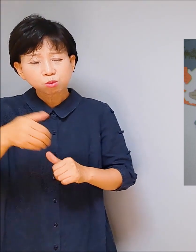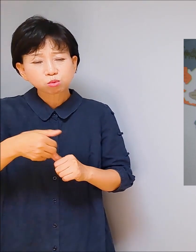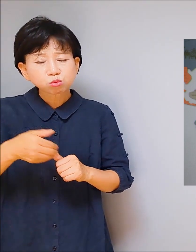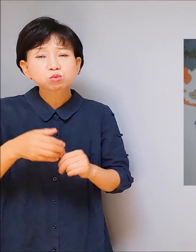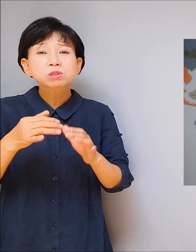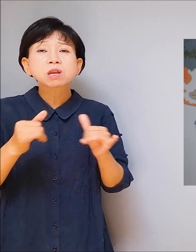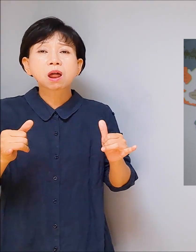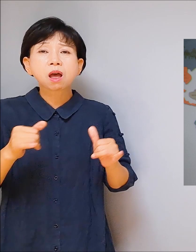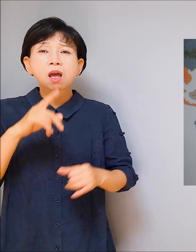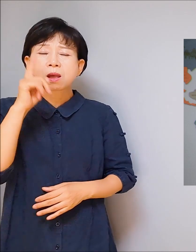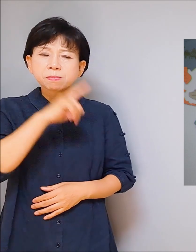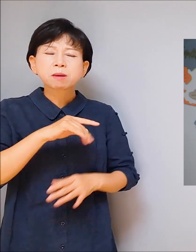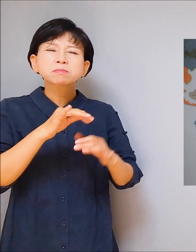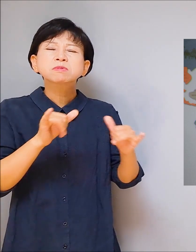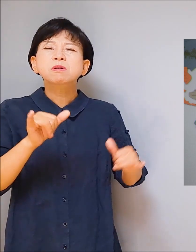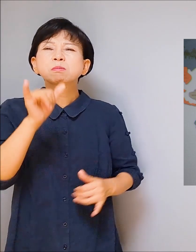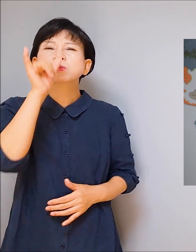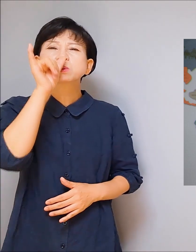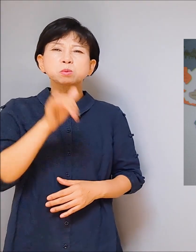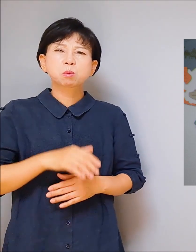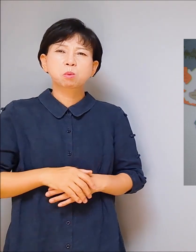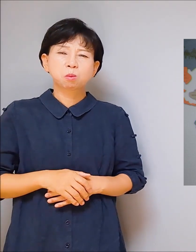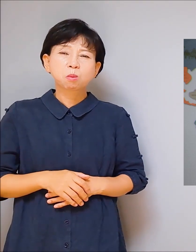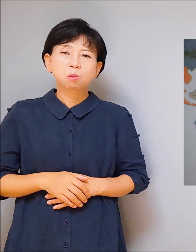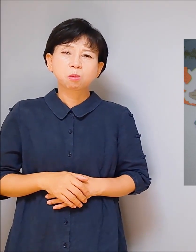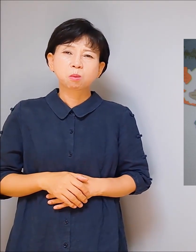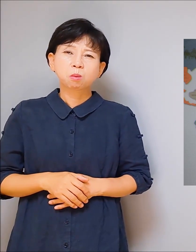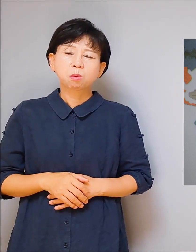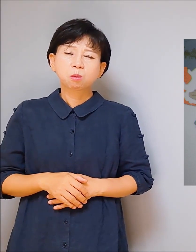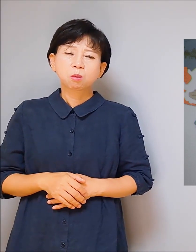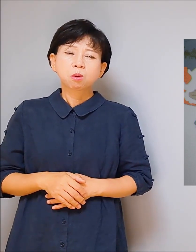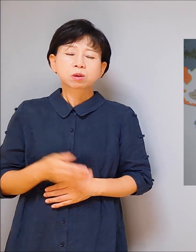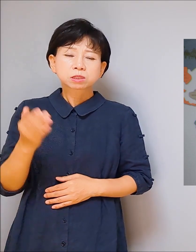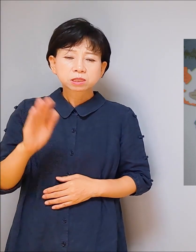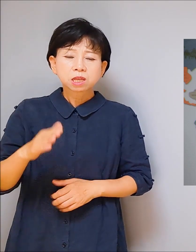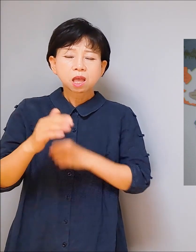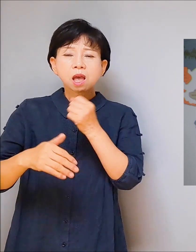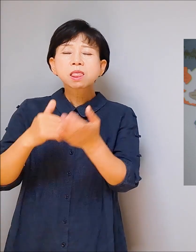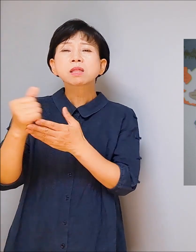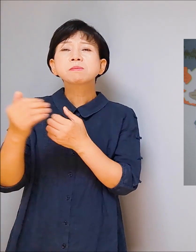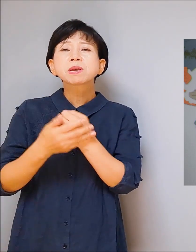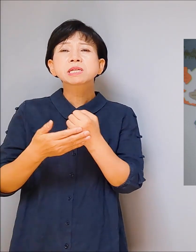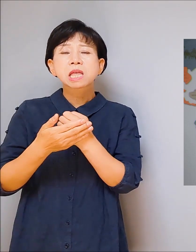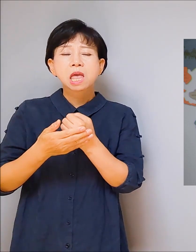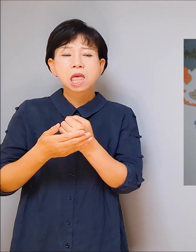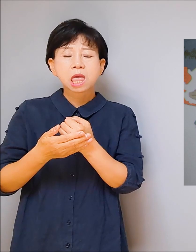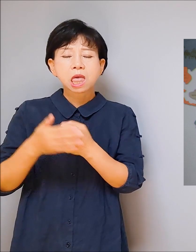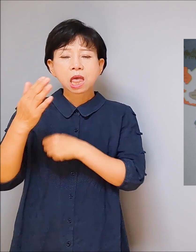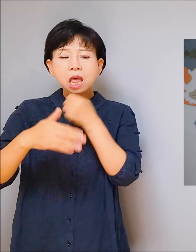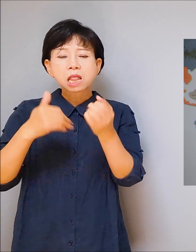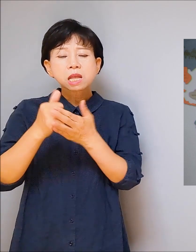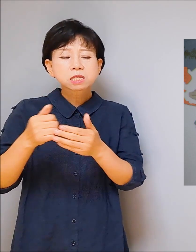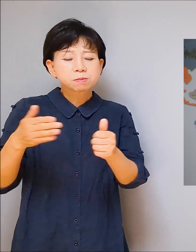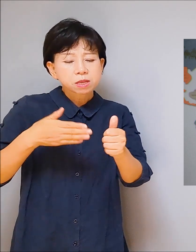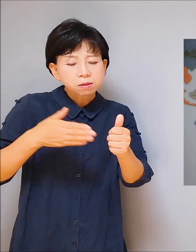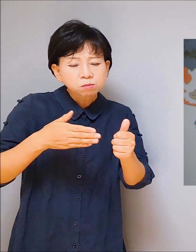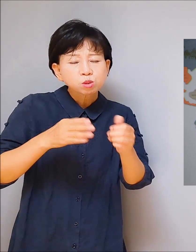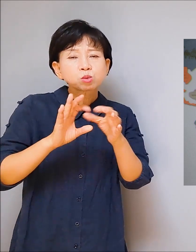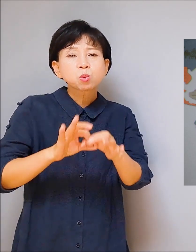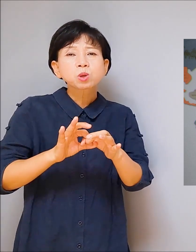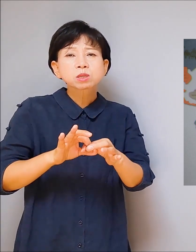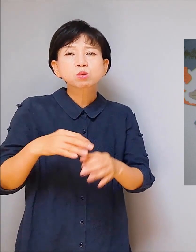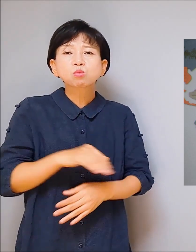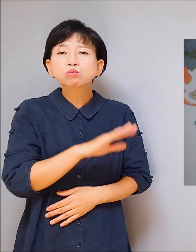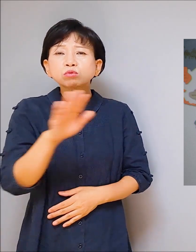못된 분들도 계십니다. 그러나 하나님의 은혜, 하나님의 역사로 말미암아서 우리